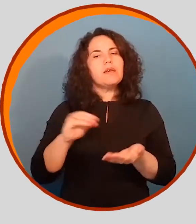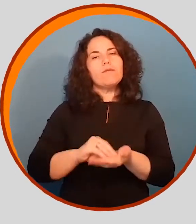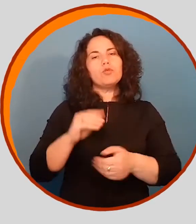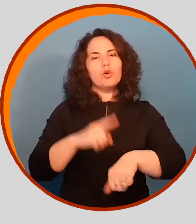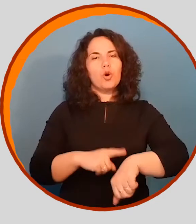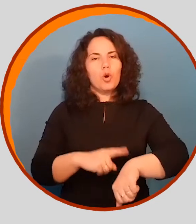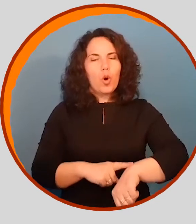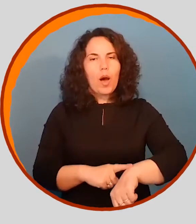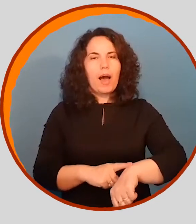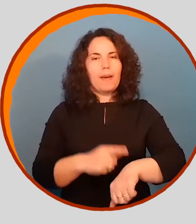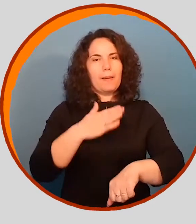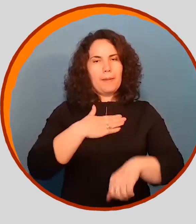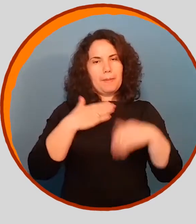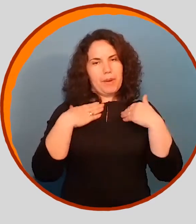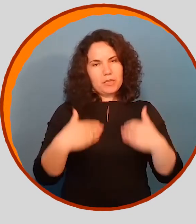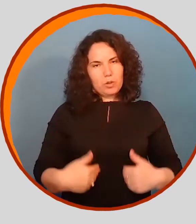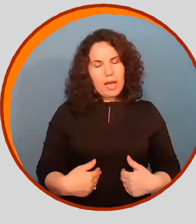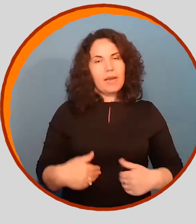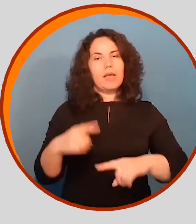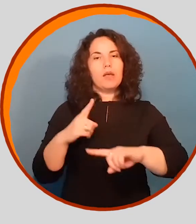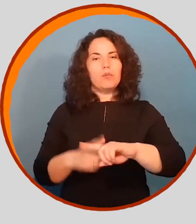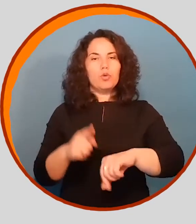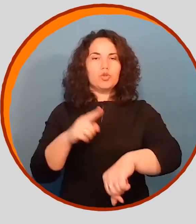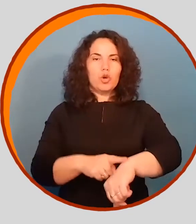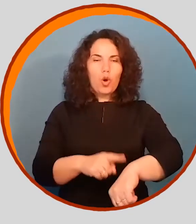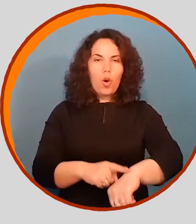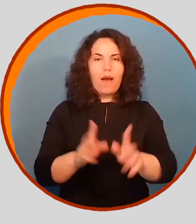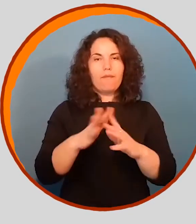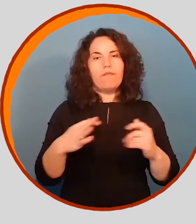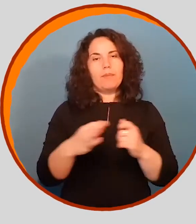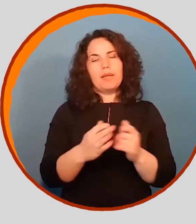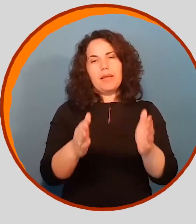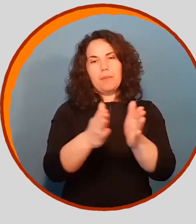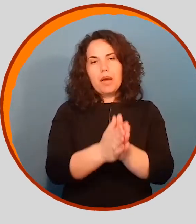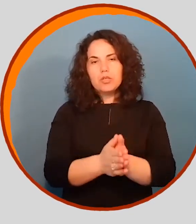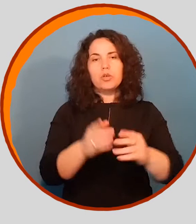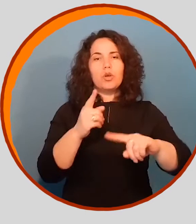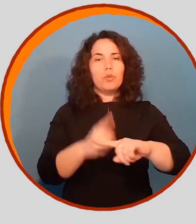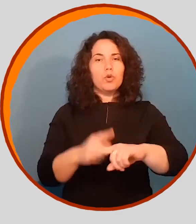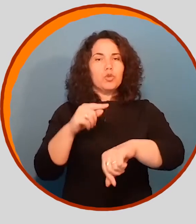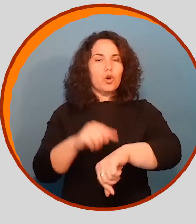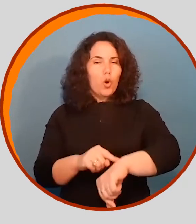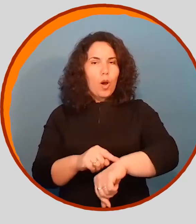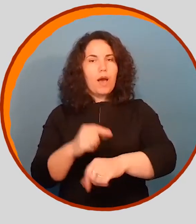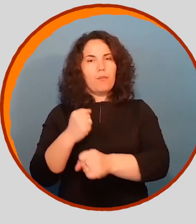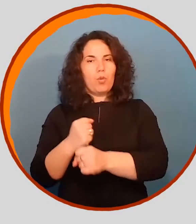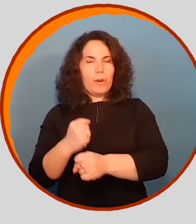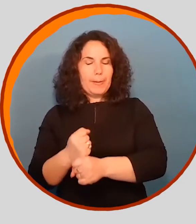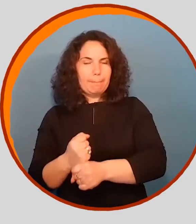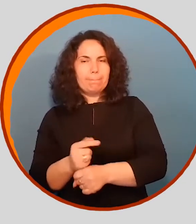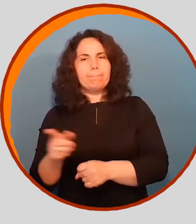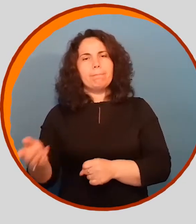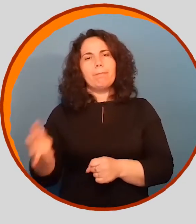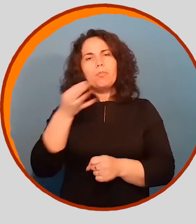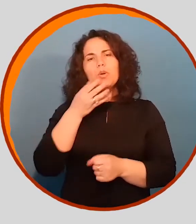marri kohë për veten e tij, kohë për familjen, kohë për detyrimet, kohë për dëshirat. Po çfarë është